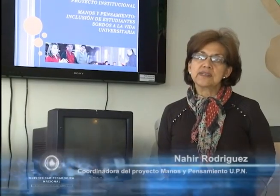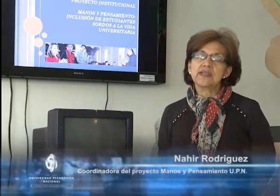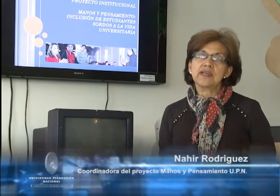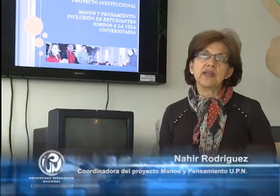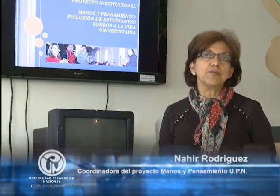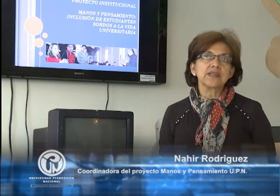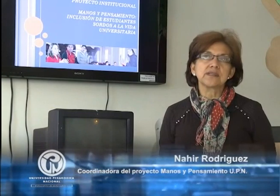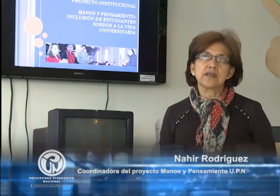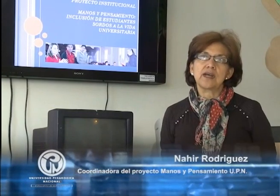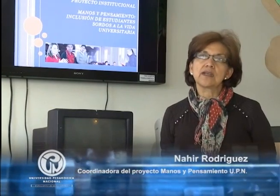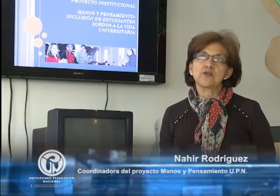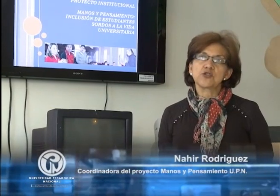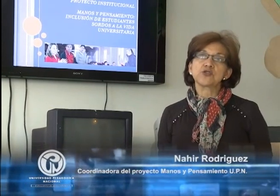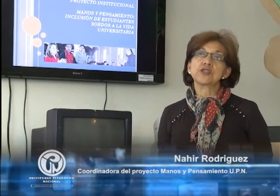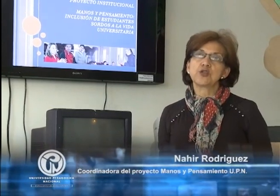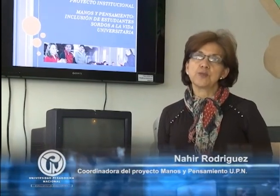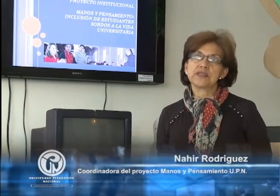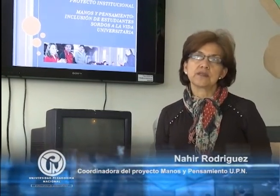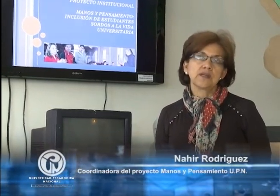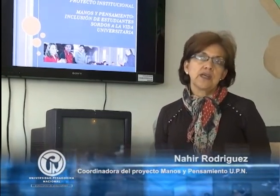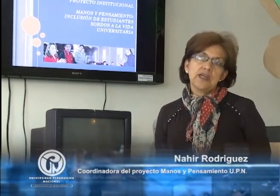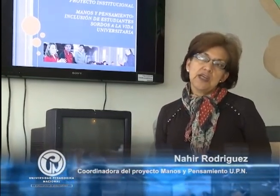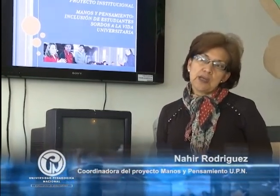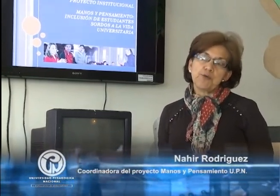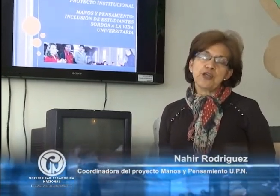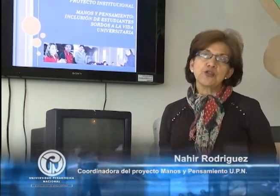acceder al aprendizaje de otros idiomas y que por ello